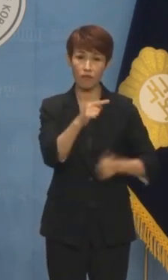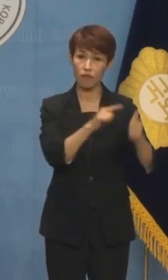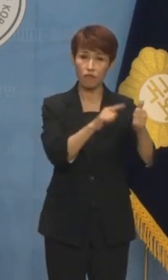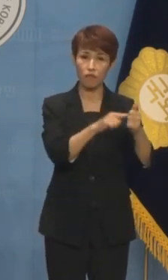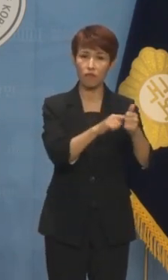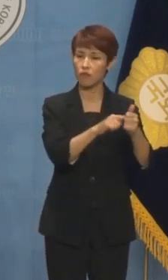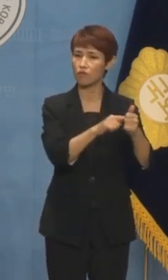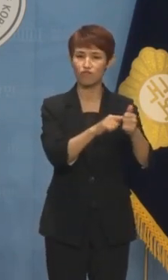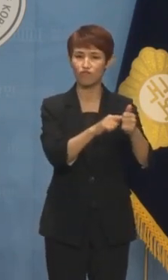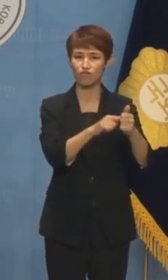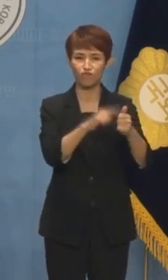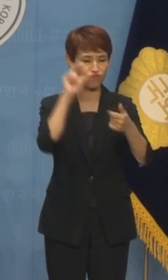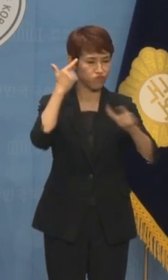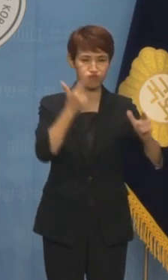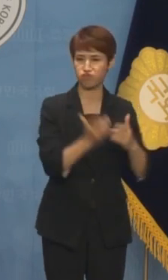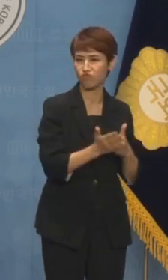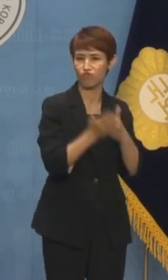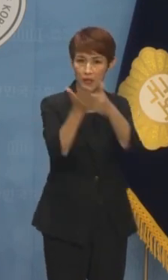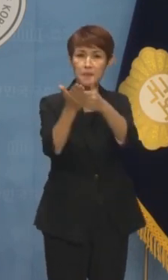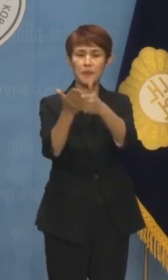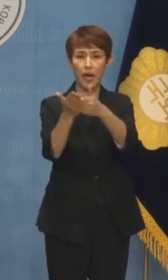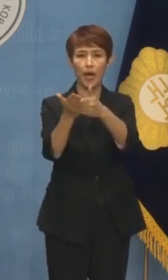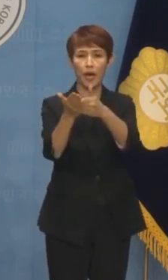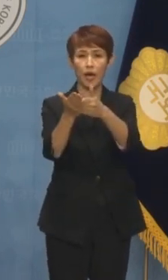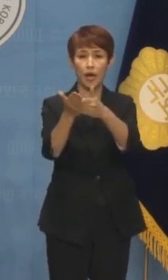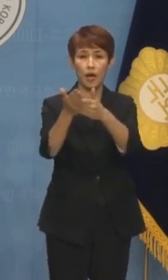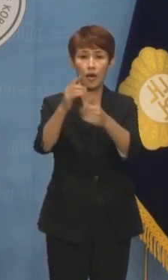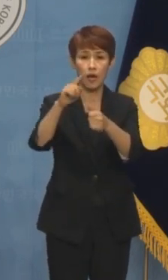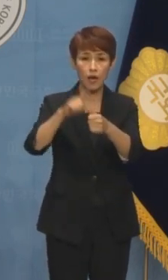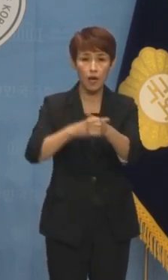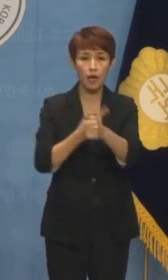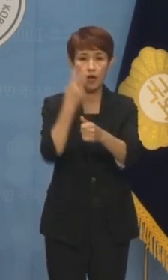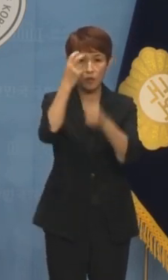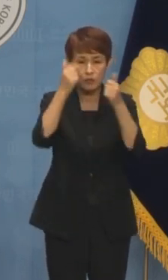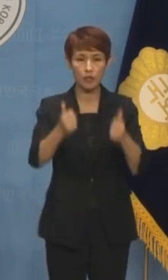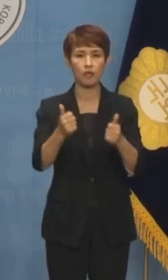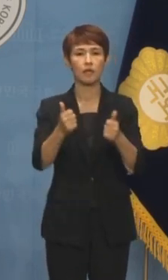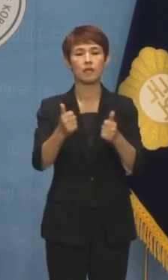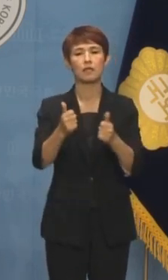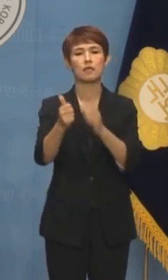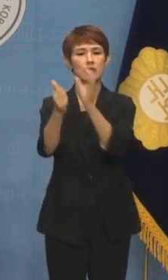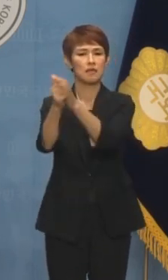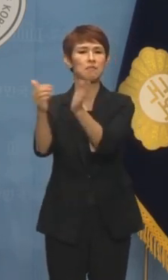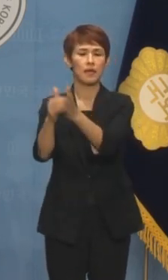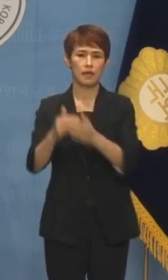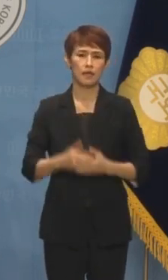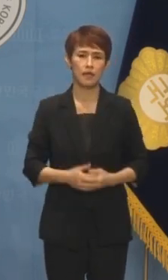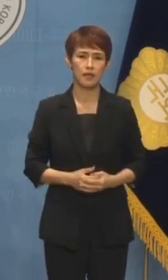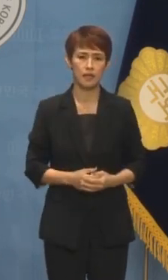전 위원장이 직접 이의 신청을 함에 따라 검찰 수사로 넘어갔습니다.